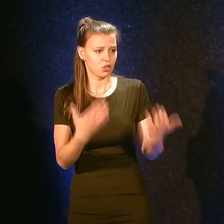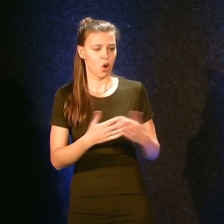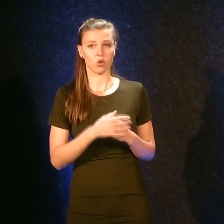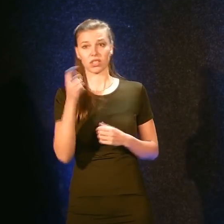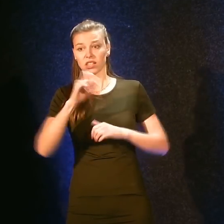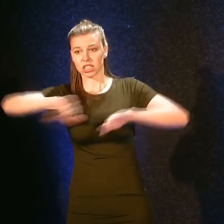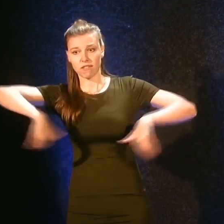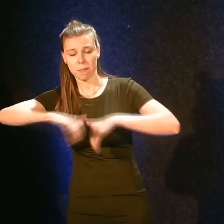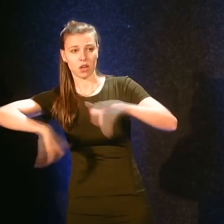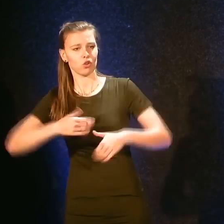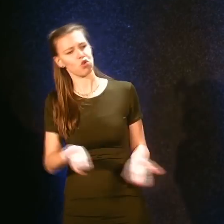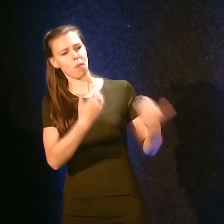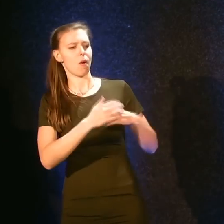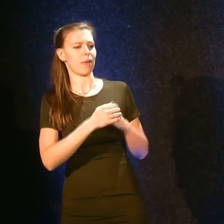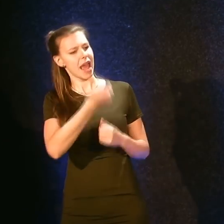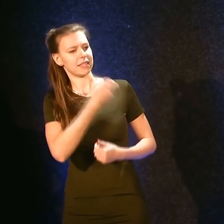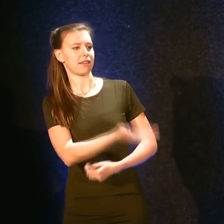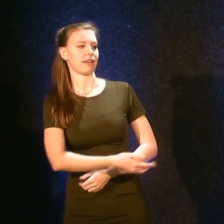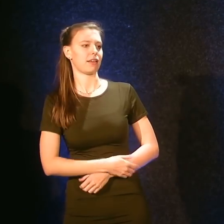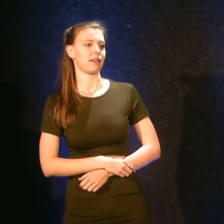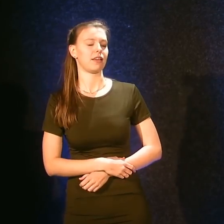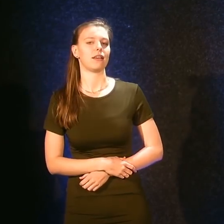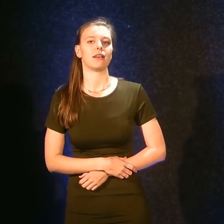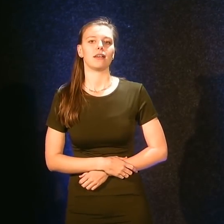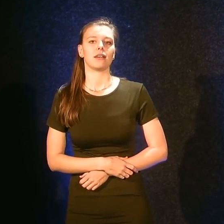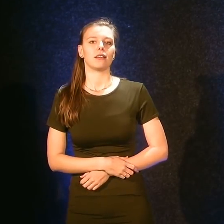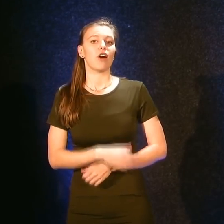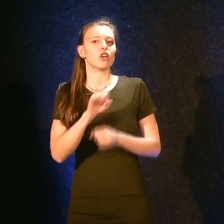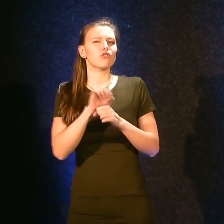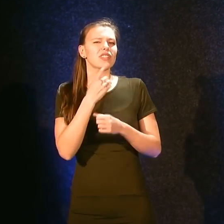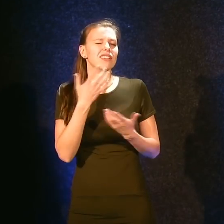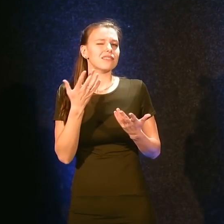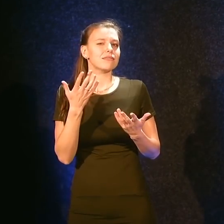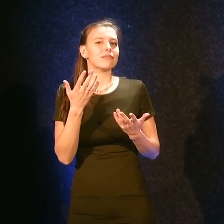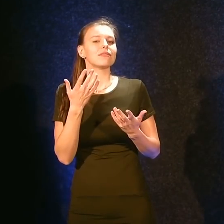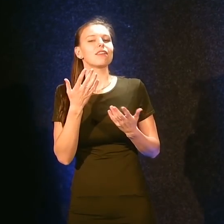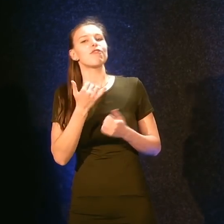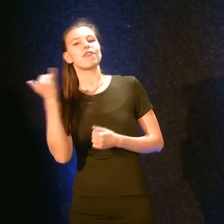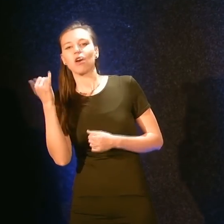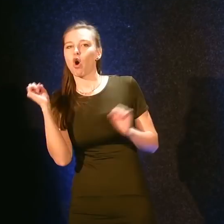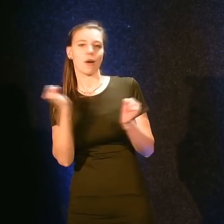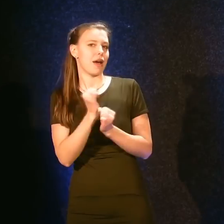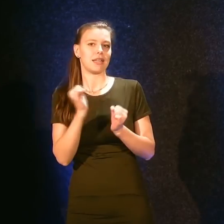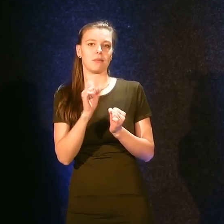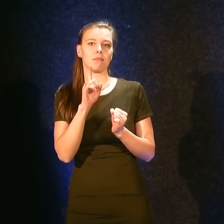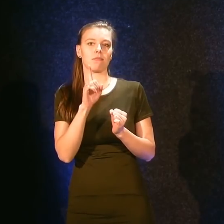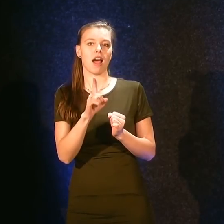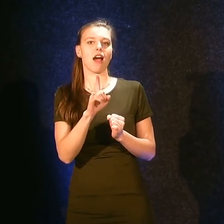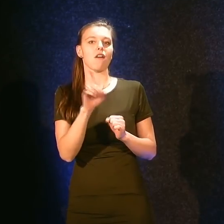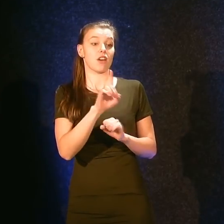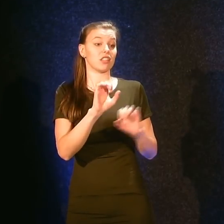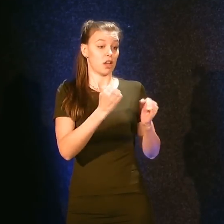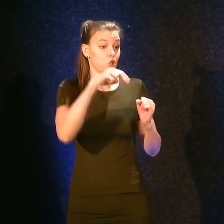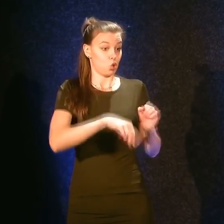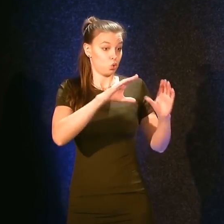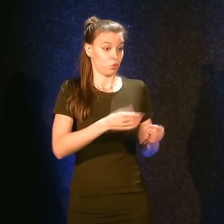zwemmen. Eten. Alsof hij zegt. Oké, heel veel kunnen we niet. Maar wat je kunt, dan ga je nou